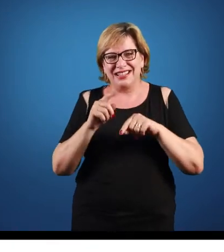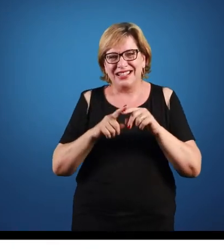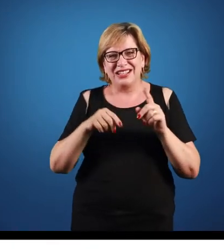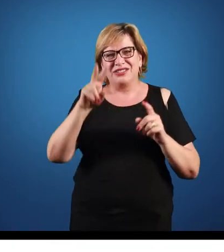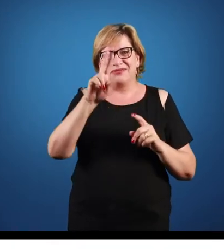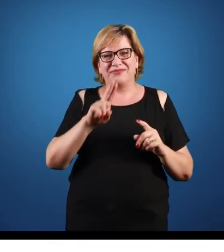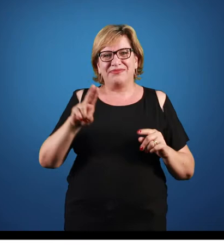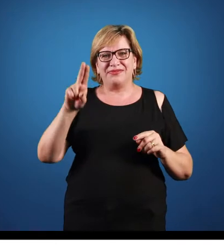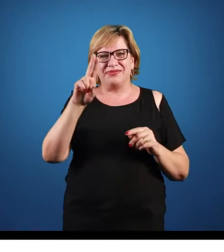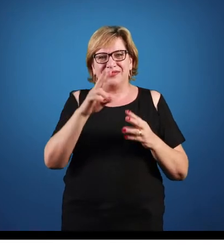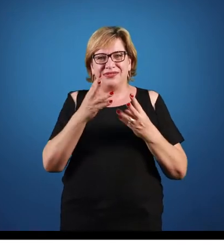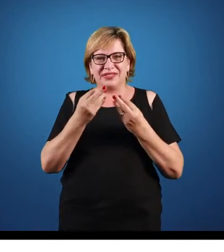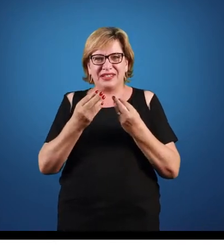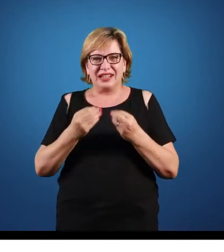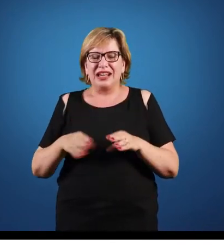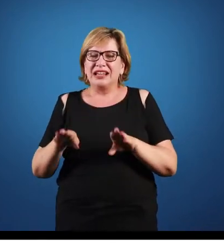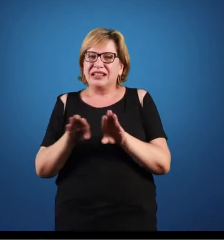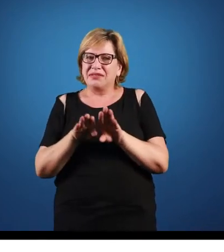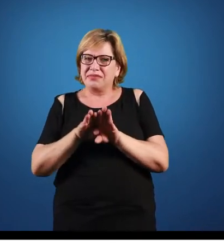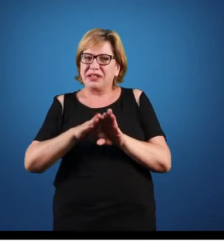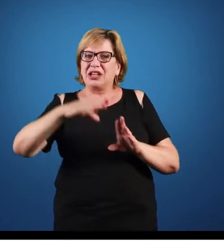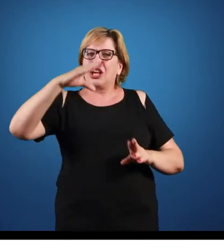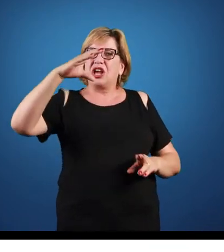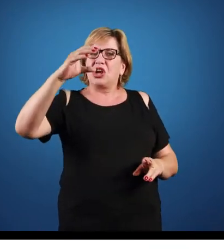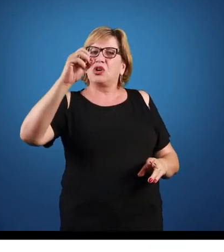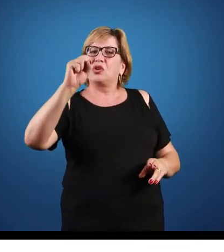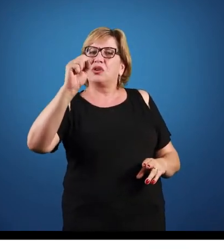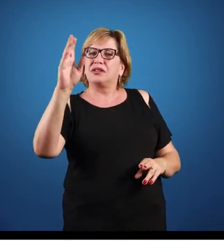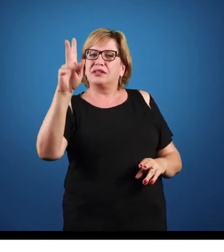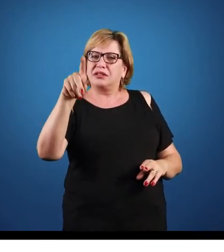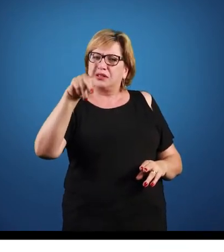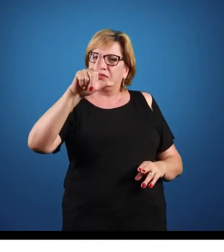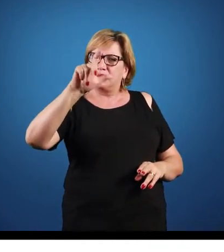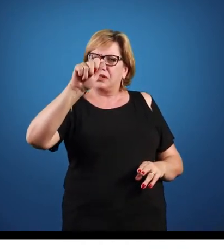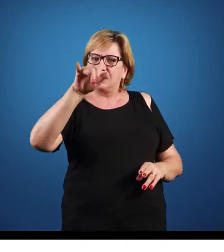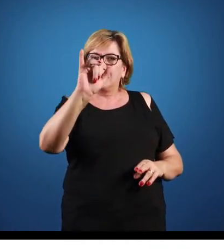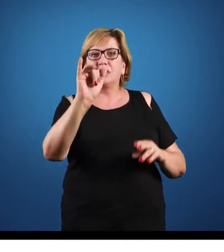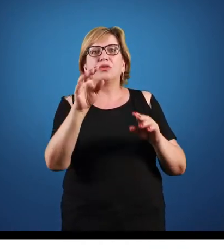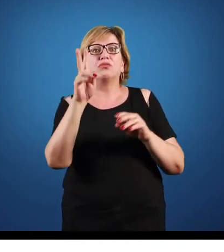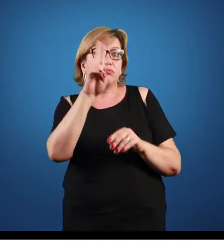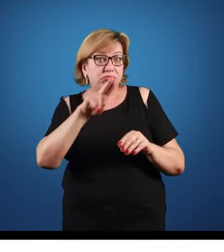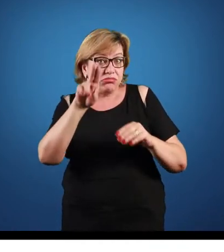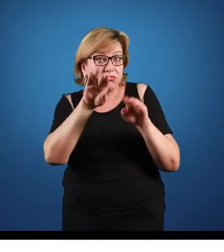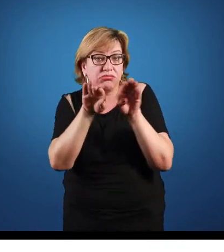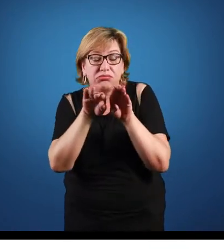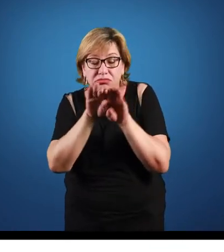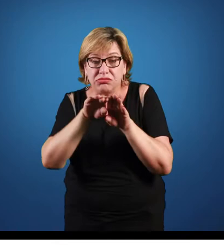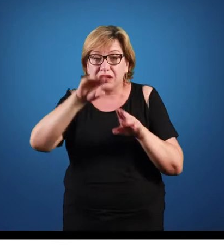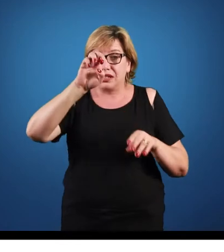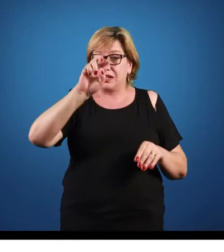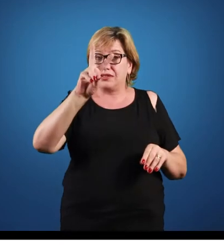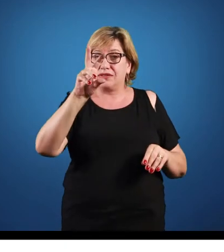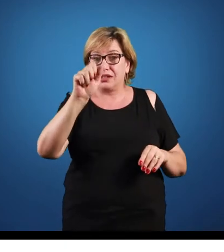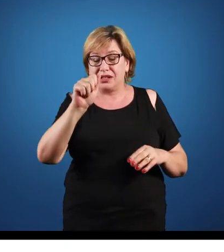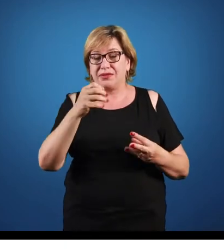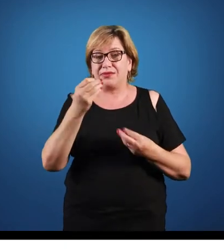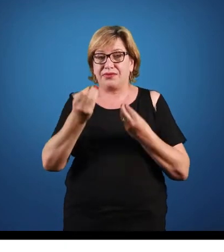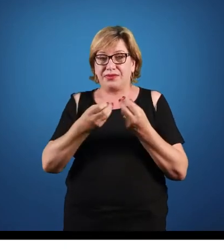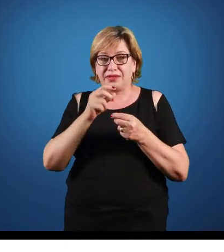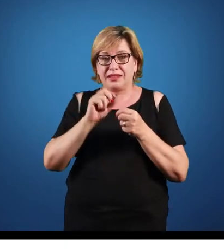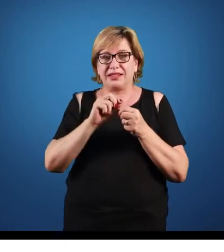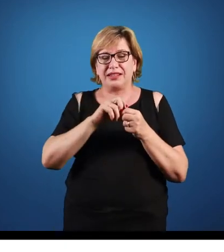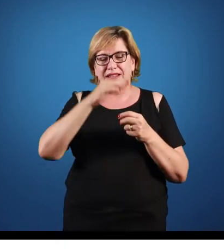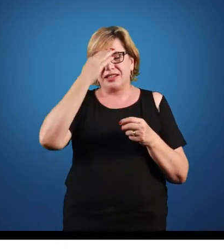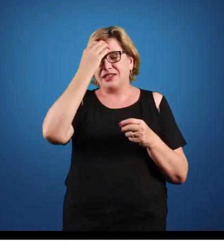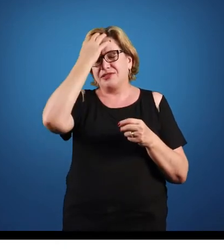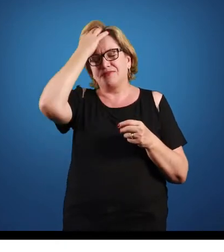bastante e engraçado que o suspeito também usa nessa pessoa que se veste de super-heróis nerd que janta umas fantasias legais